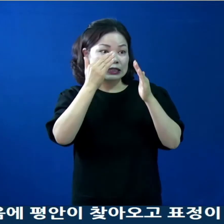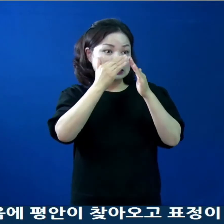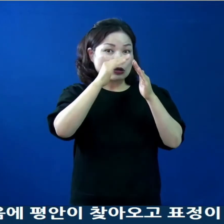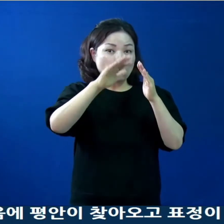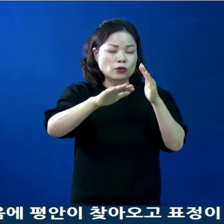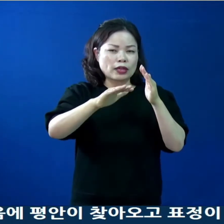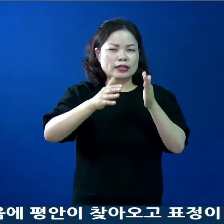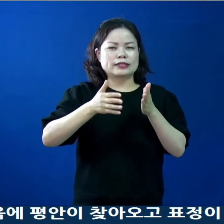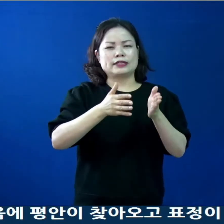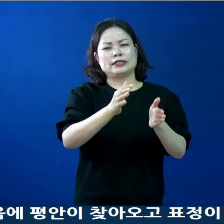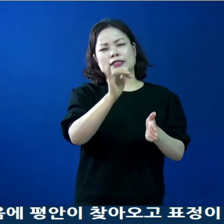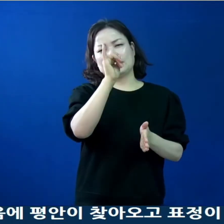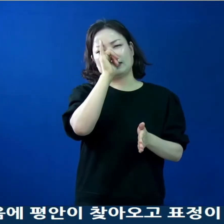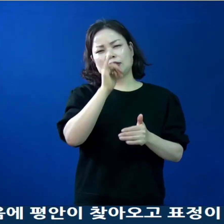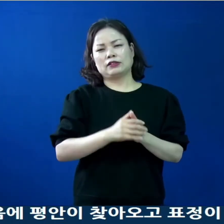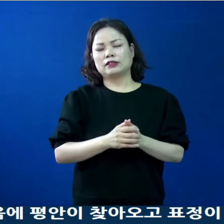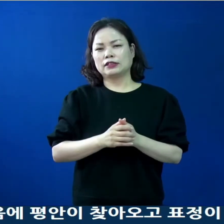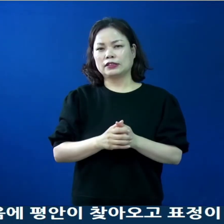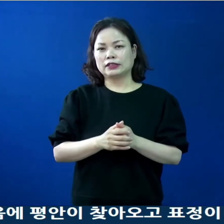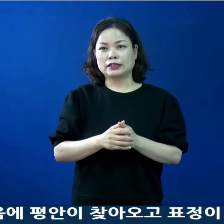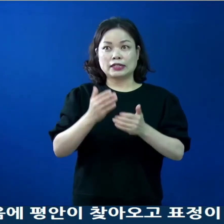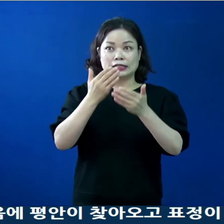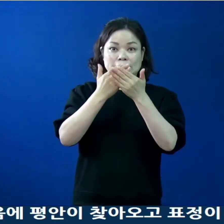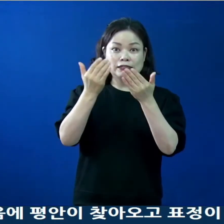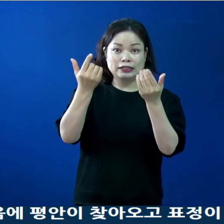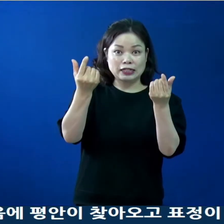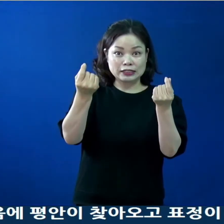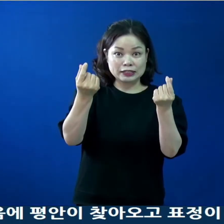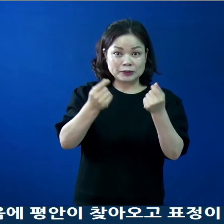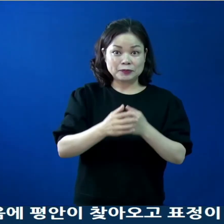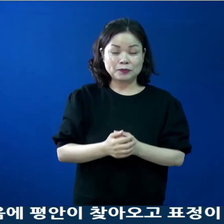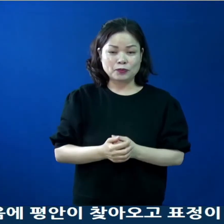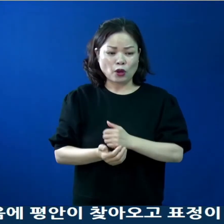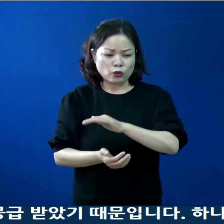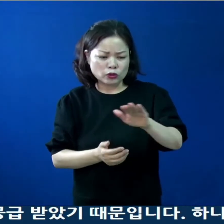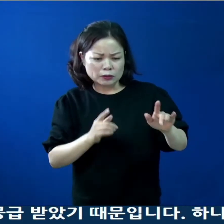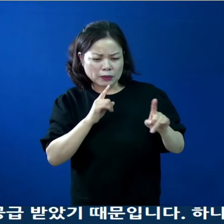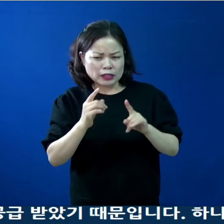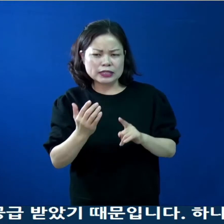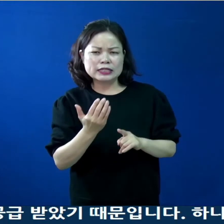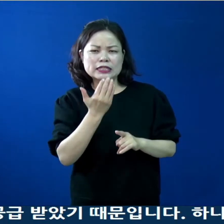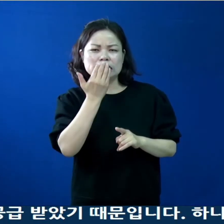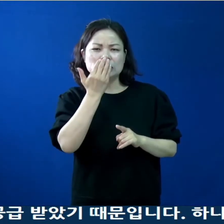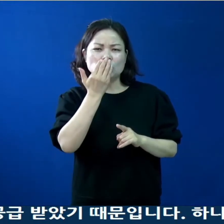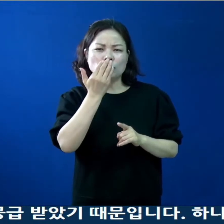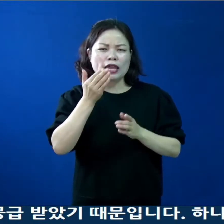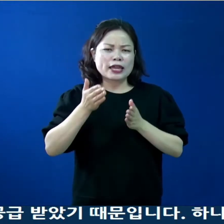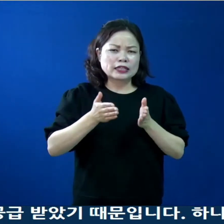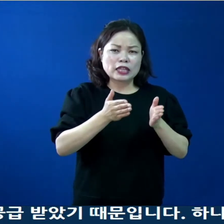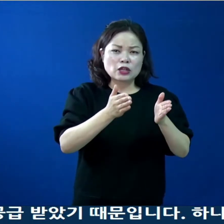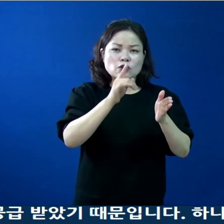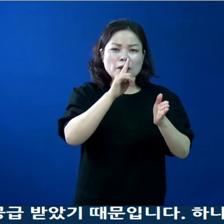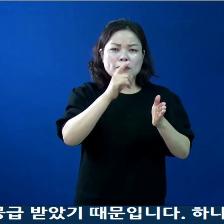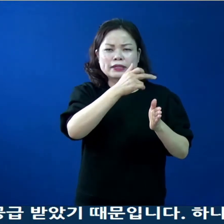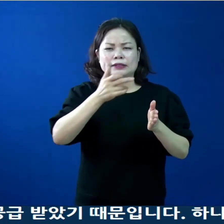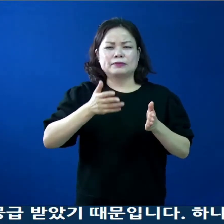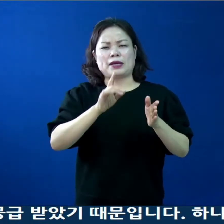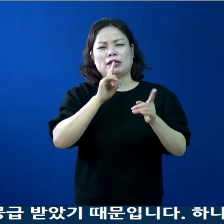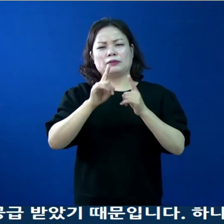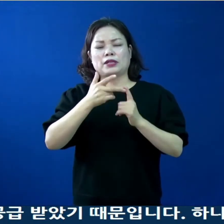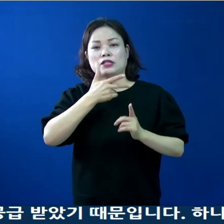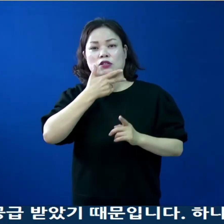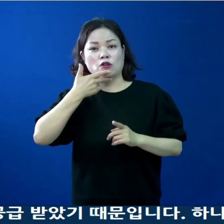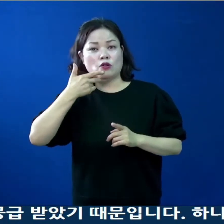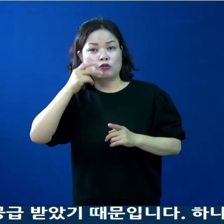표현은 아주 그림과 같은 표현입니다. 우리말로는 시온의 대로라고 표현하고 있지만 영어로